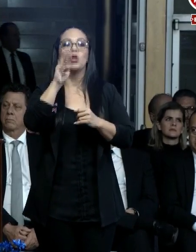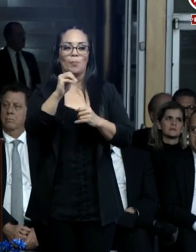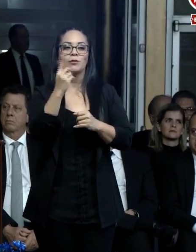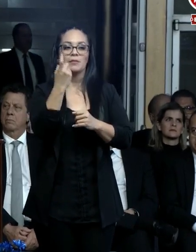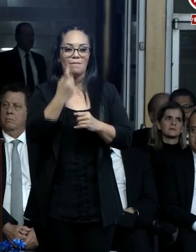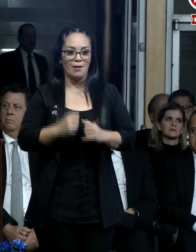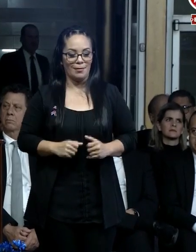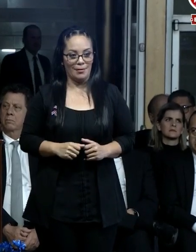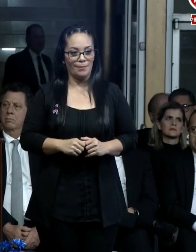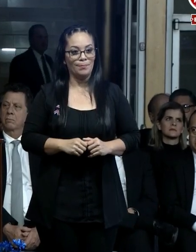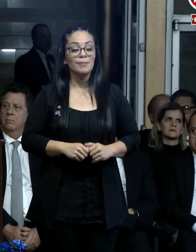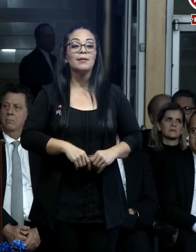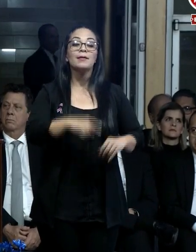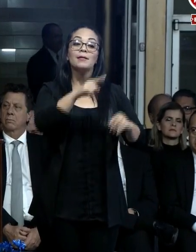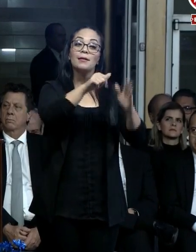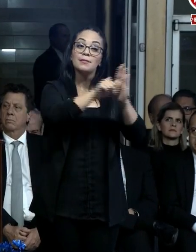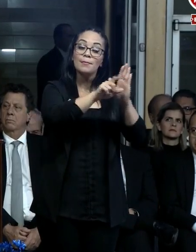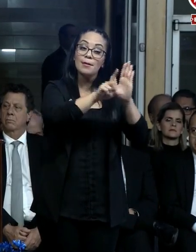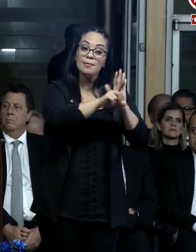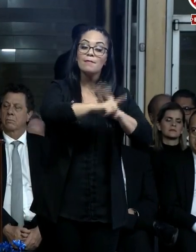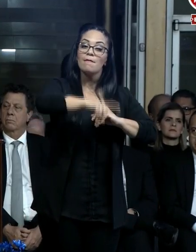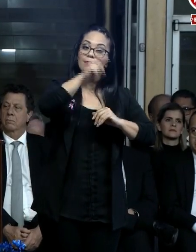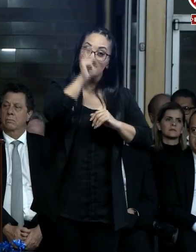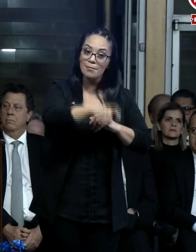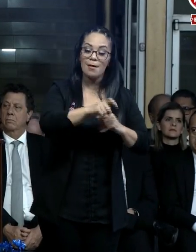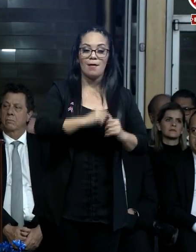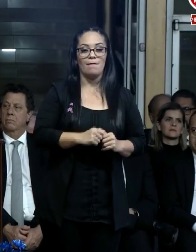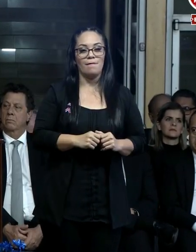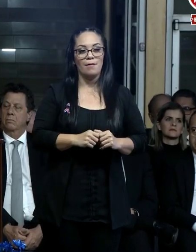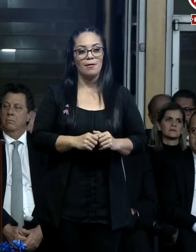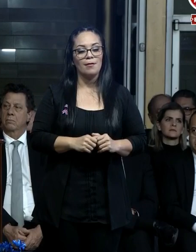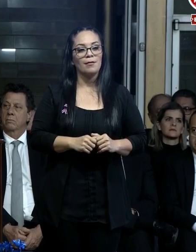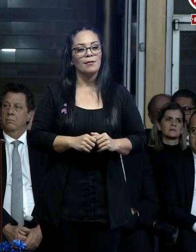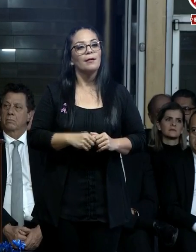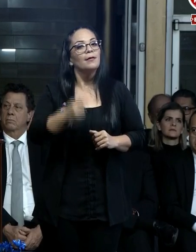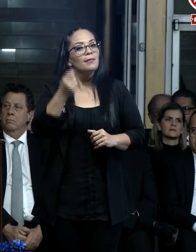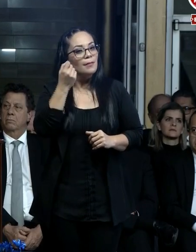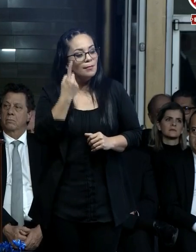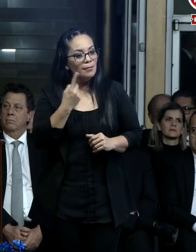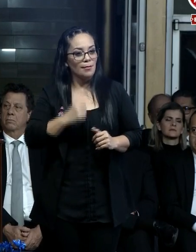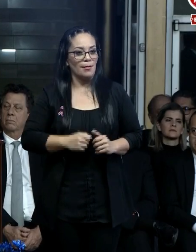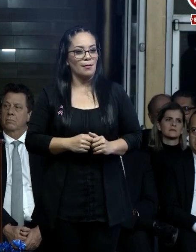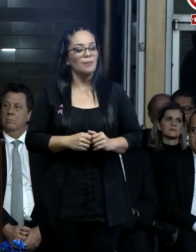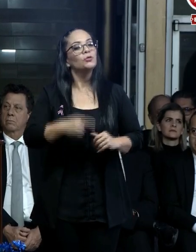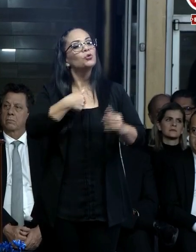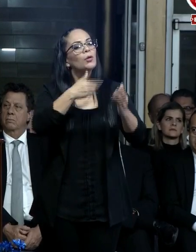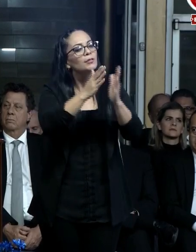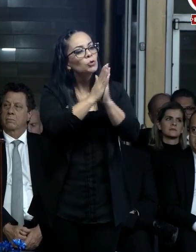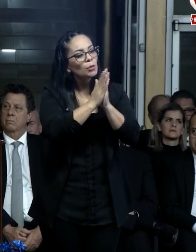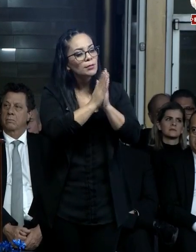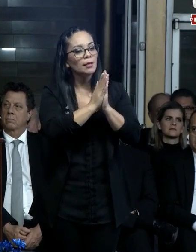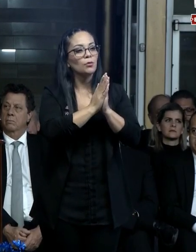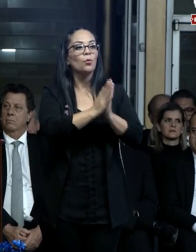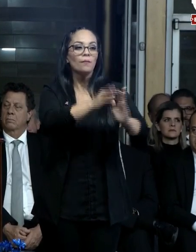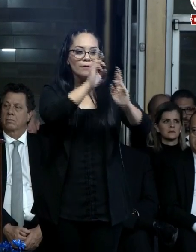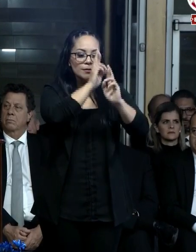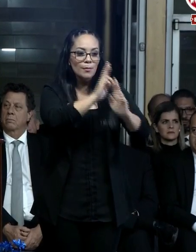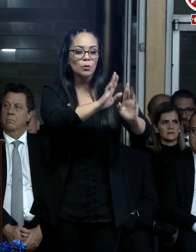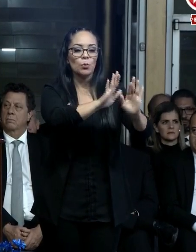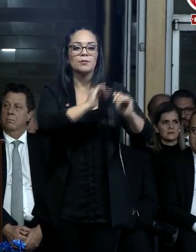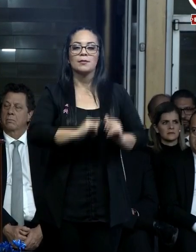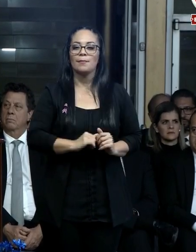El Congreso debe considerar, y les solicito de la manera más